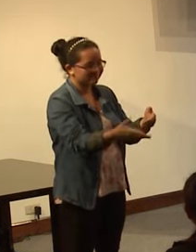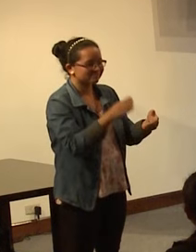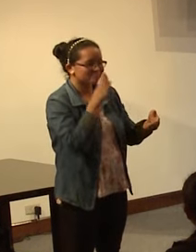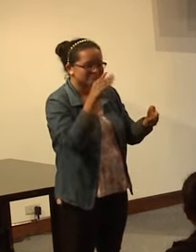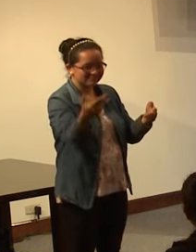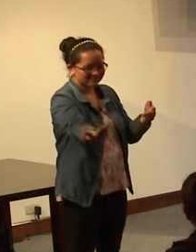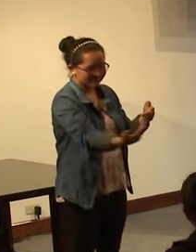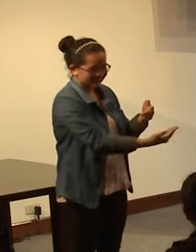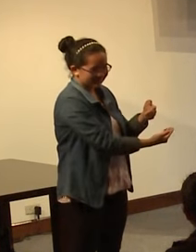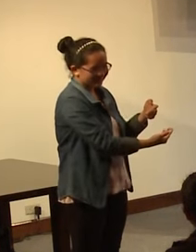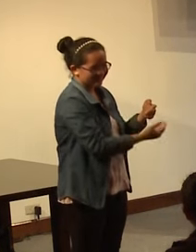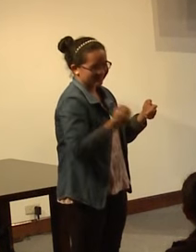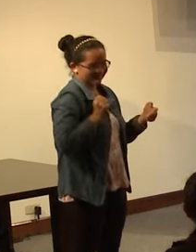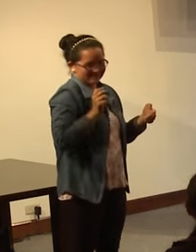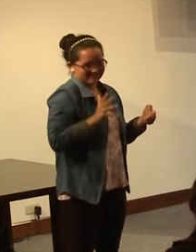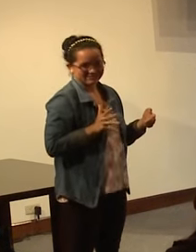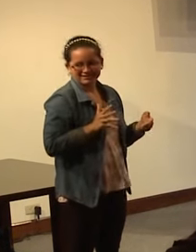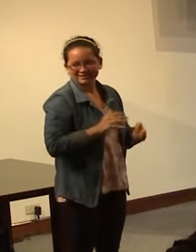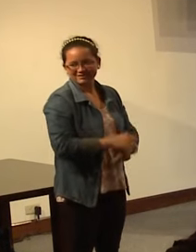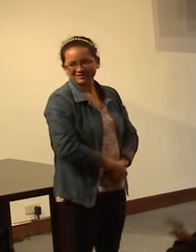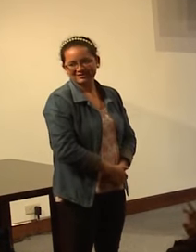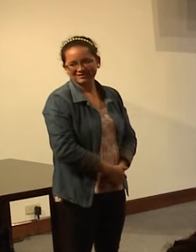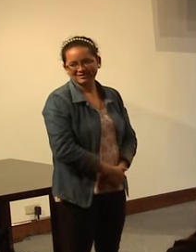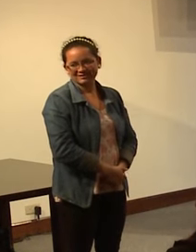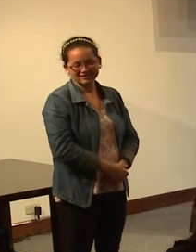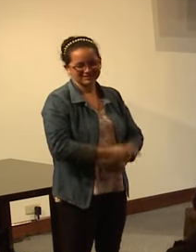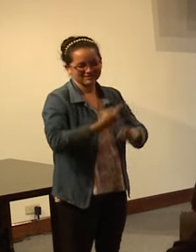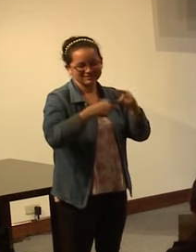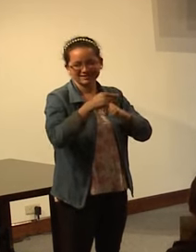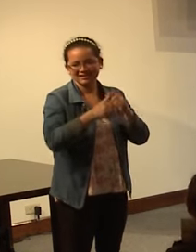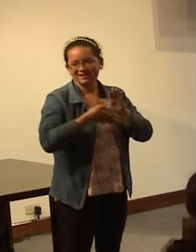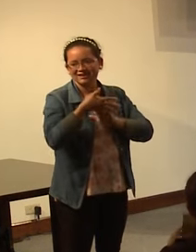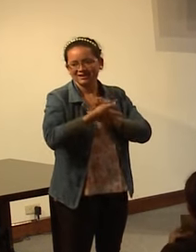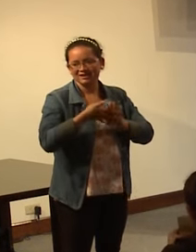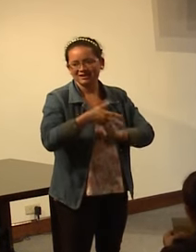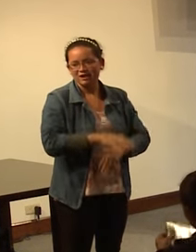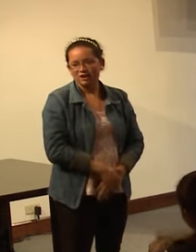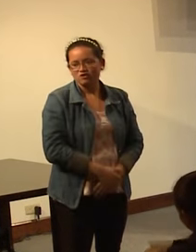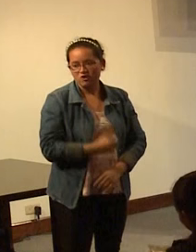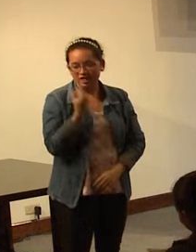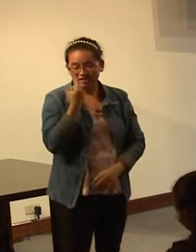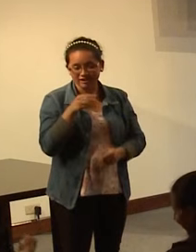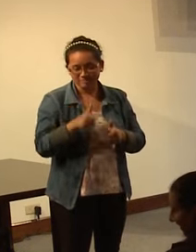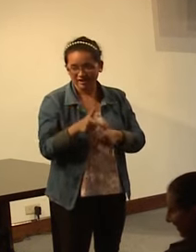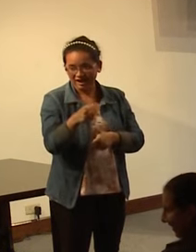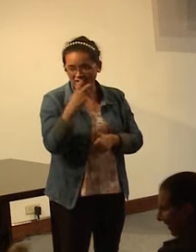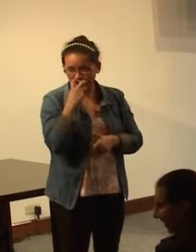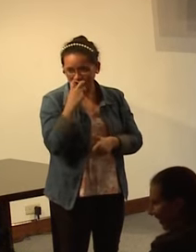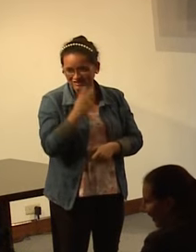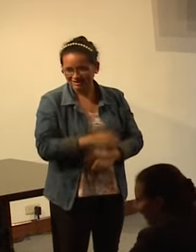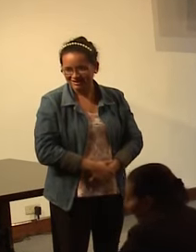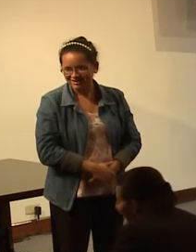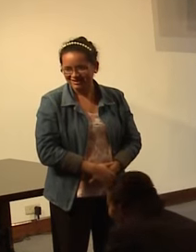haga. Es que quiero que la hagan, lo van a hacer en señas. Entonces lo vamos a tener al revés.